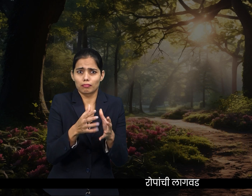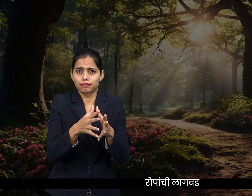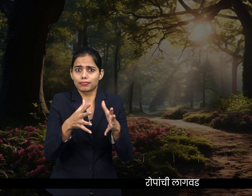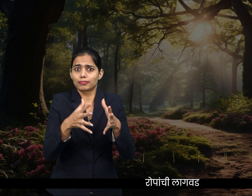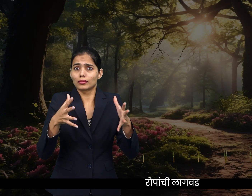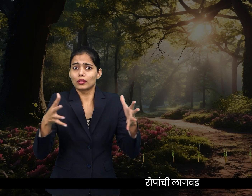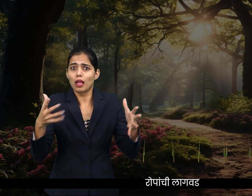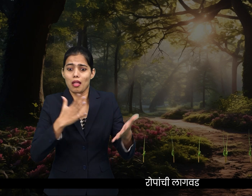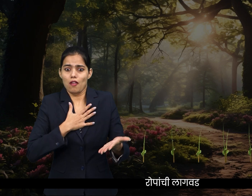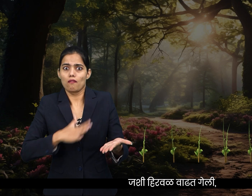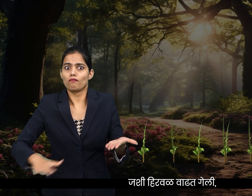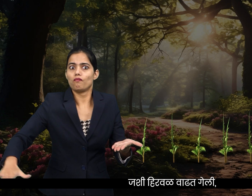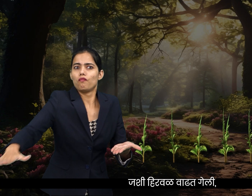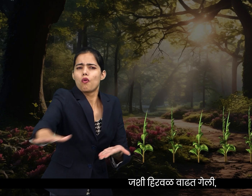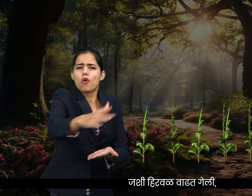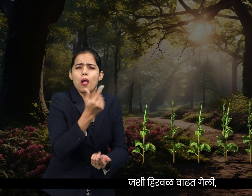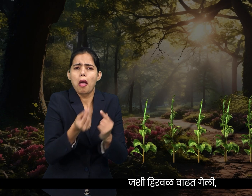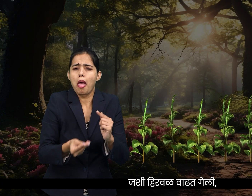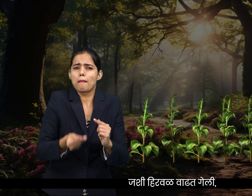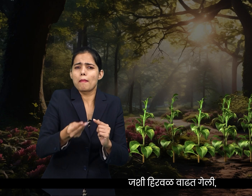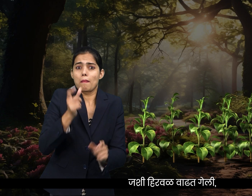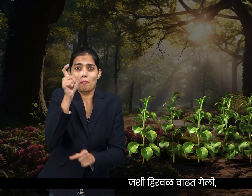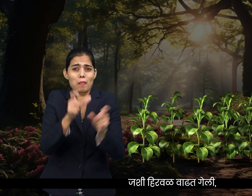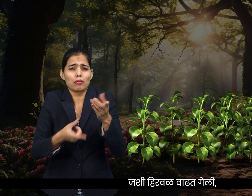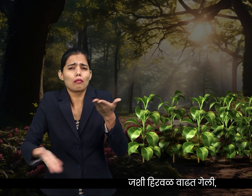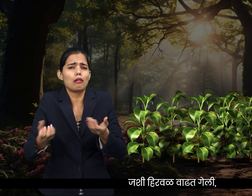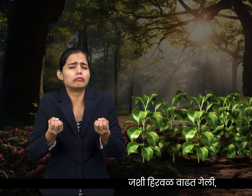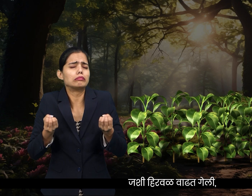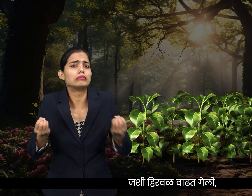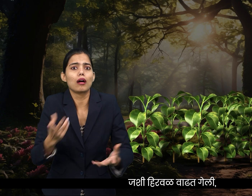रोपांची लागवड. जशी हिरवळ वाढत गेली